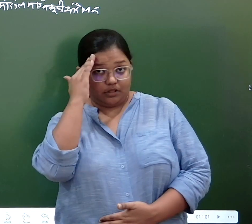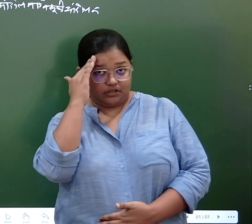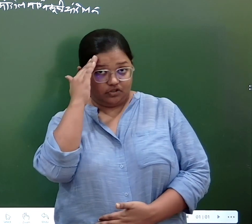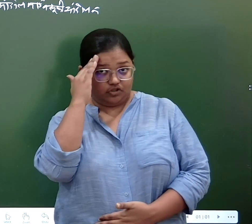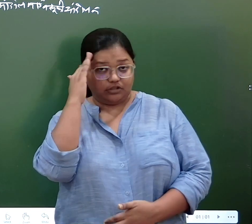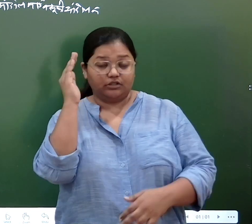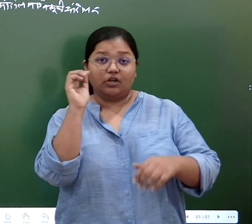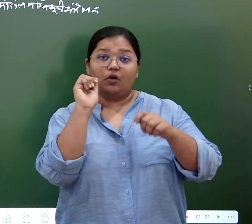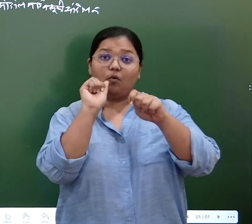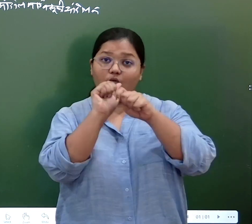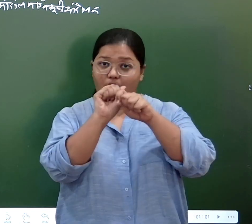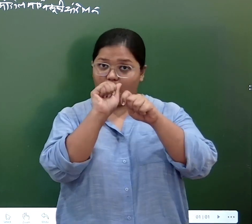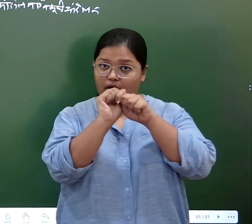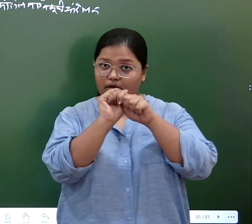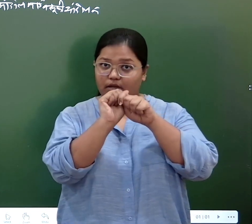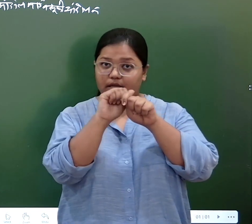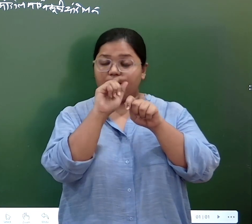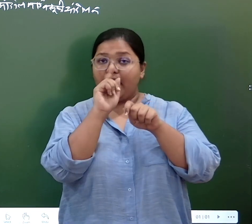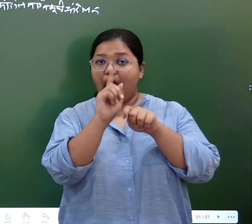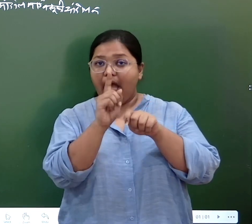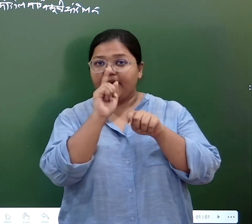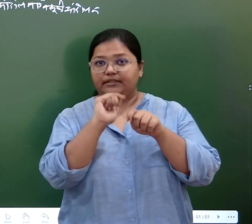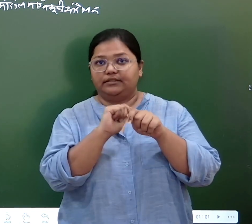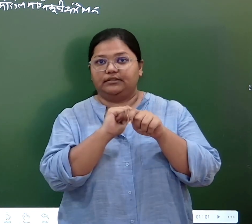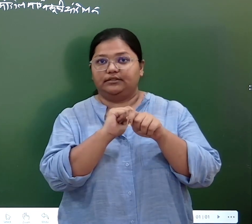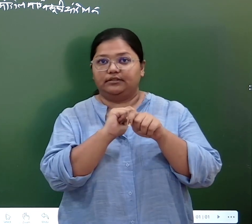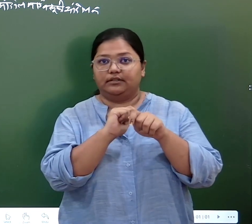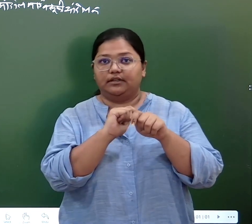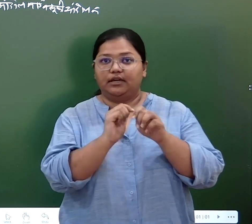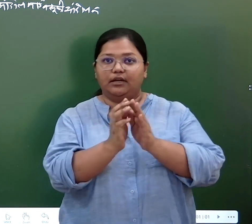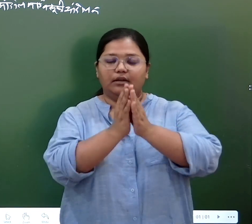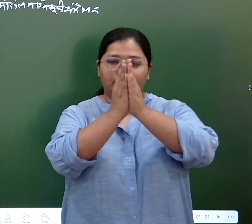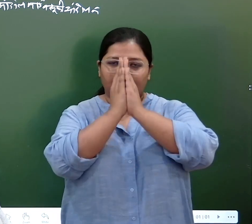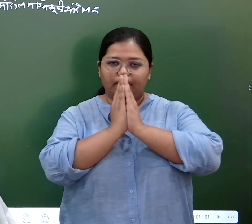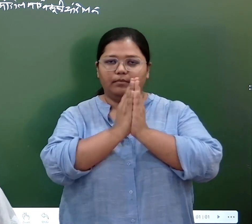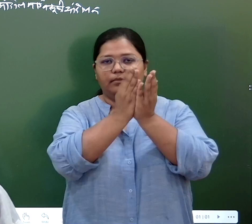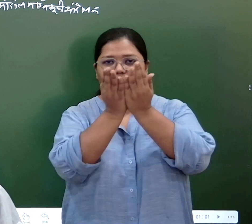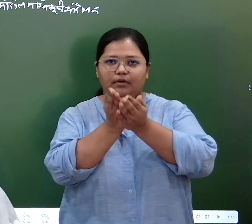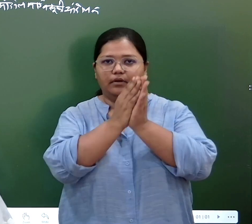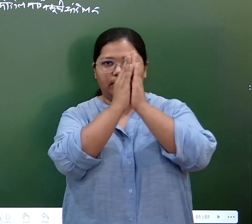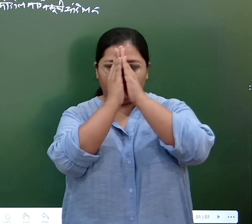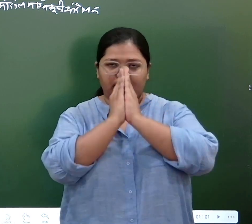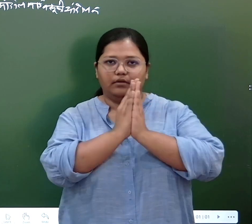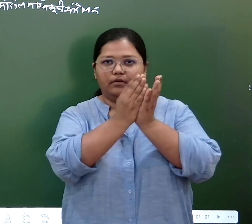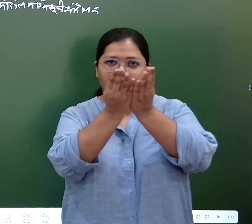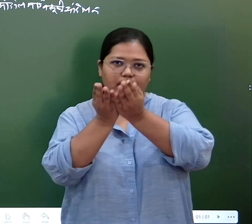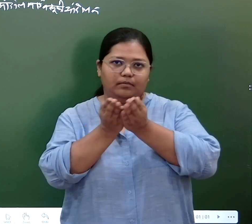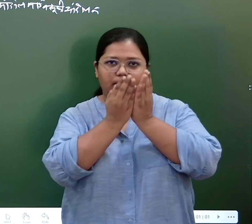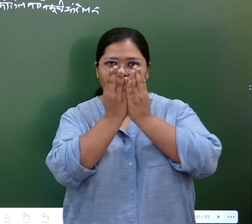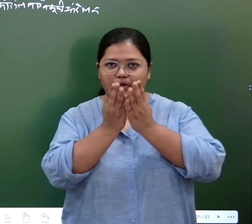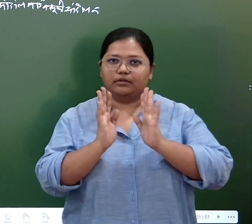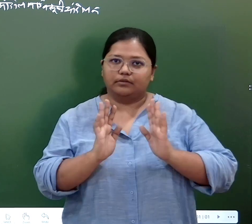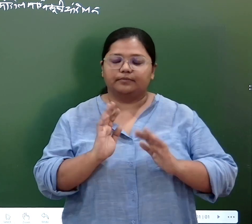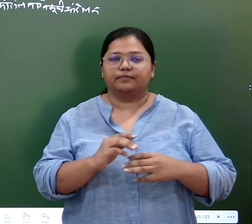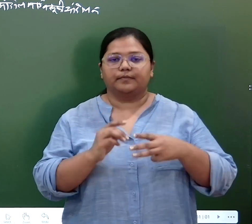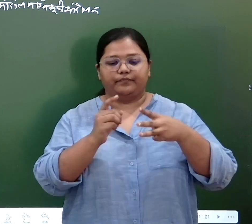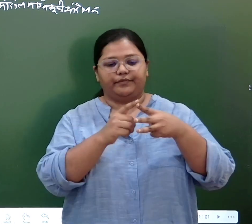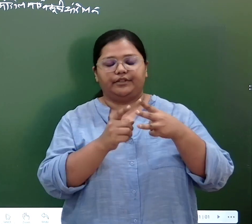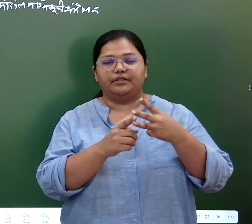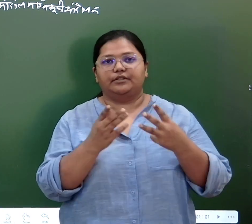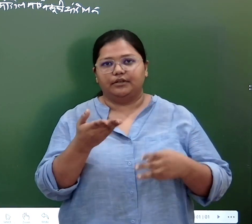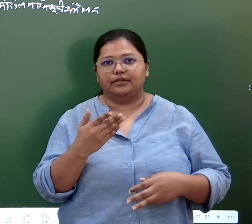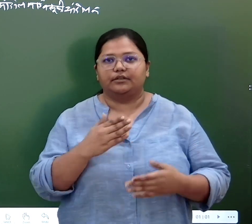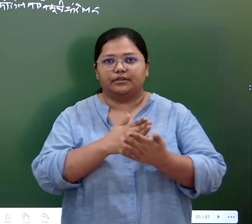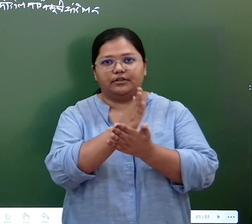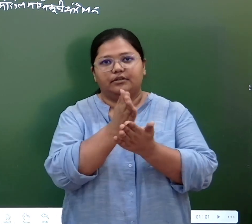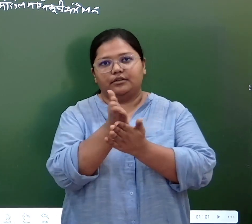है चीज़ें हैं जिनकी वजह से जो है वो आप जो है मतलब आप नहीं मतलब तीन चीज़ें बताई गई है, तीन